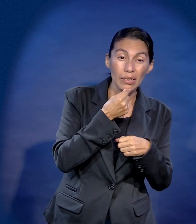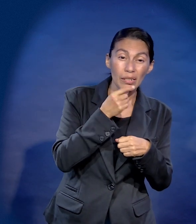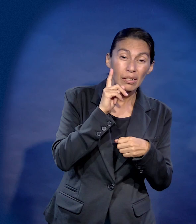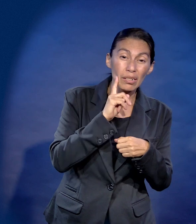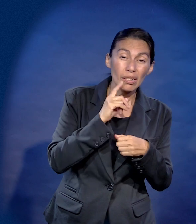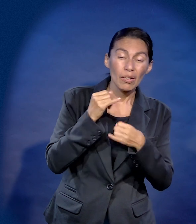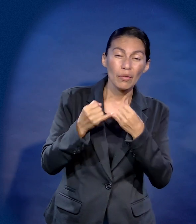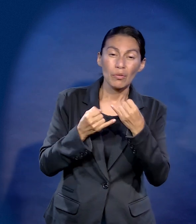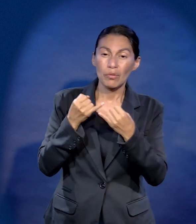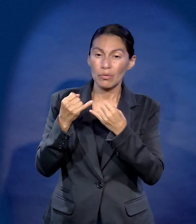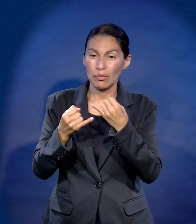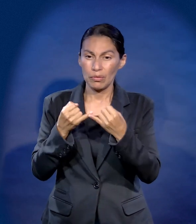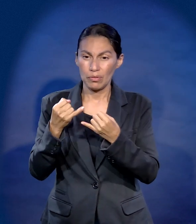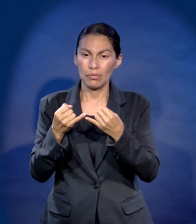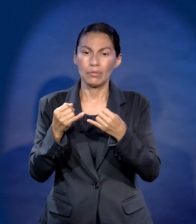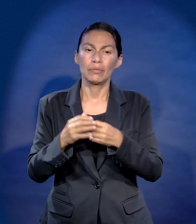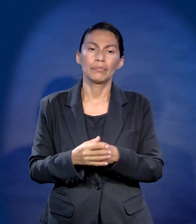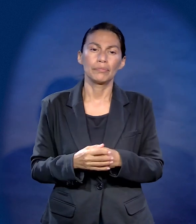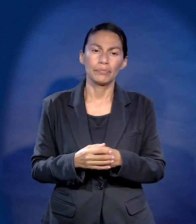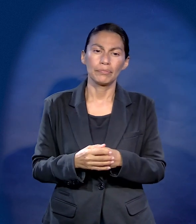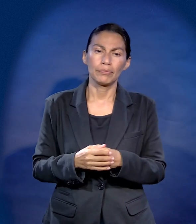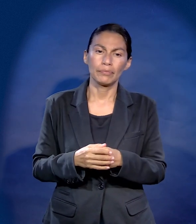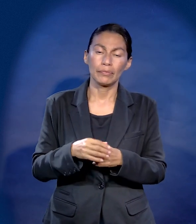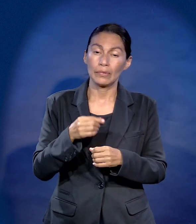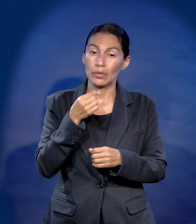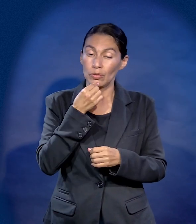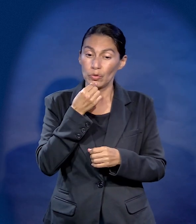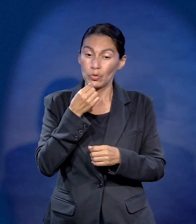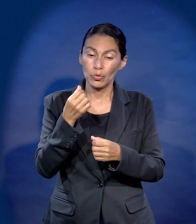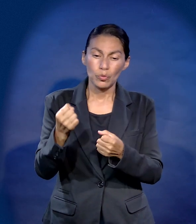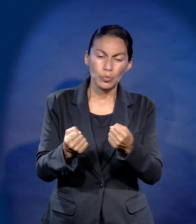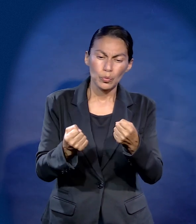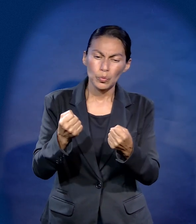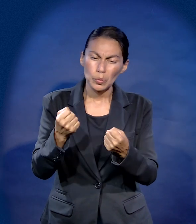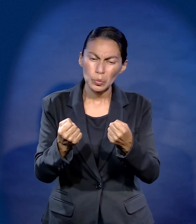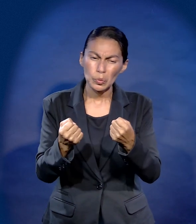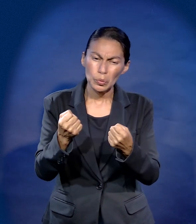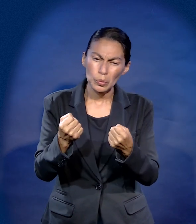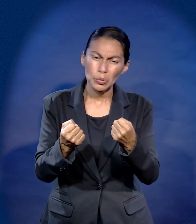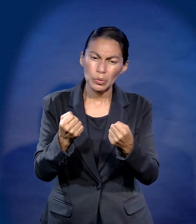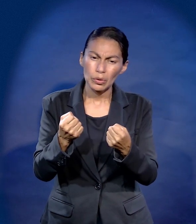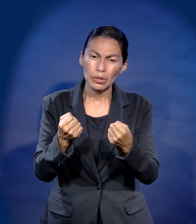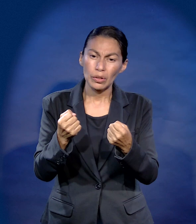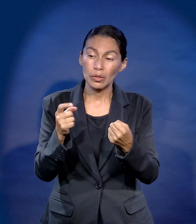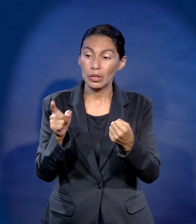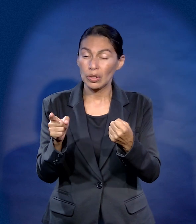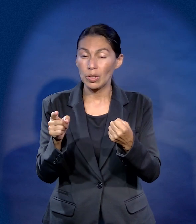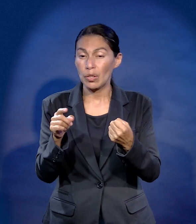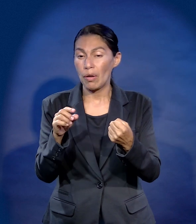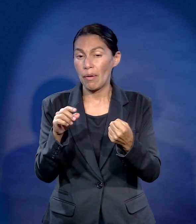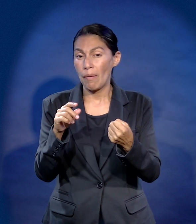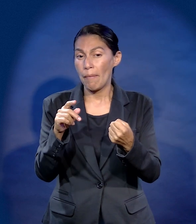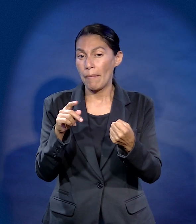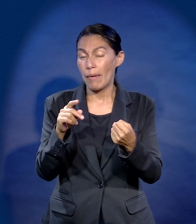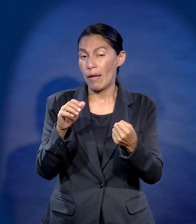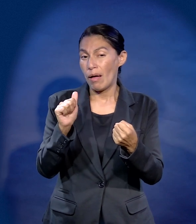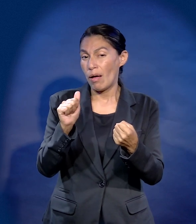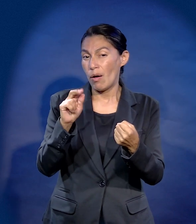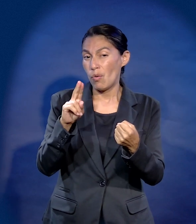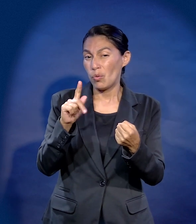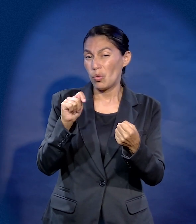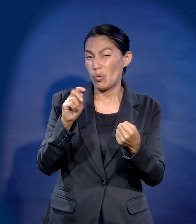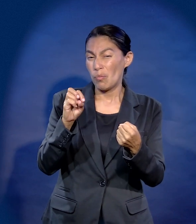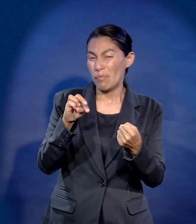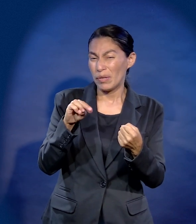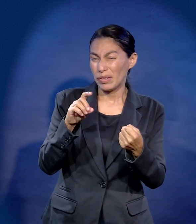mientras el papá jugaba con la niña. Él estuvo presionando y presionando y presionando y presionando los mandos hasta que desactivó